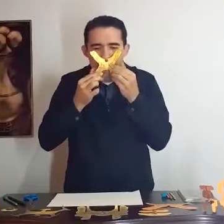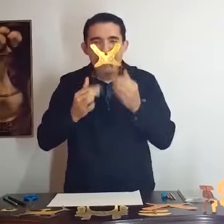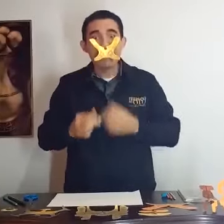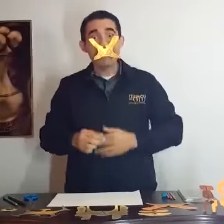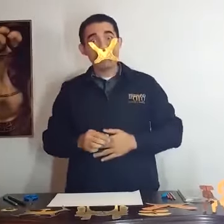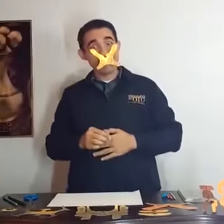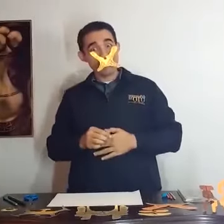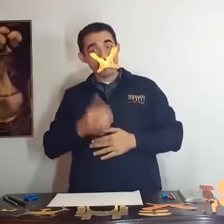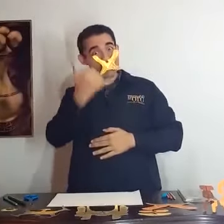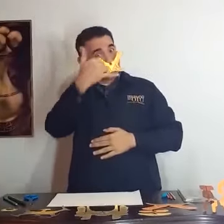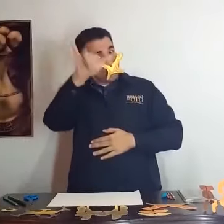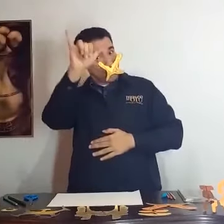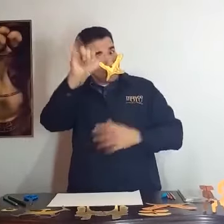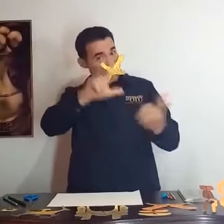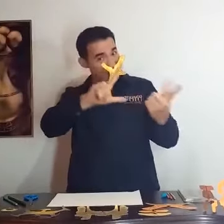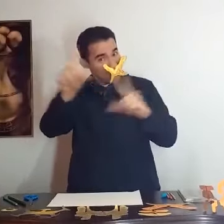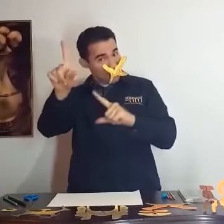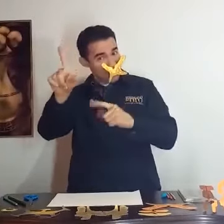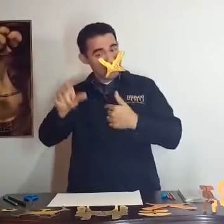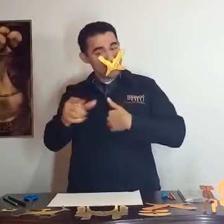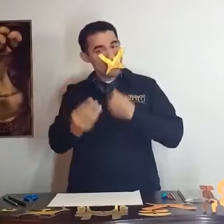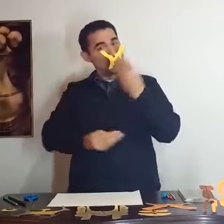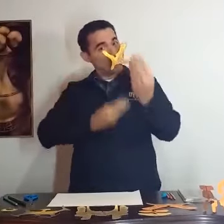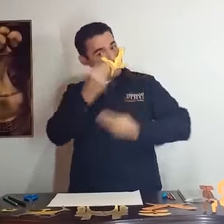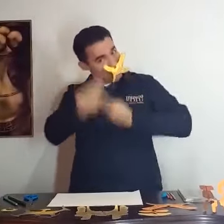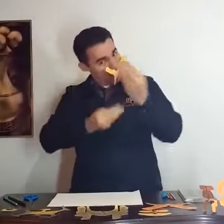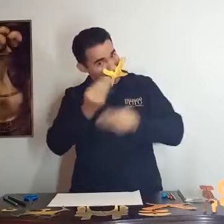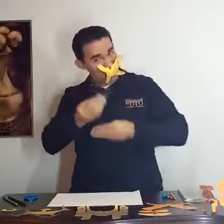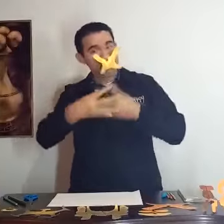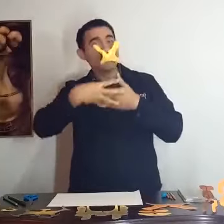¡Listo! ¡Adelante! ¡Ya puedes hacerla! ¡Chao!